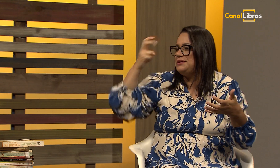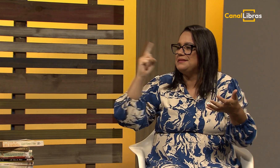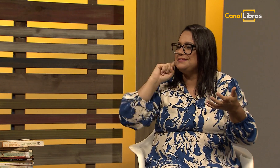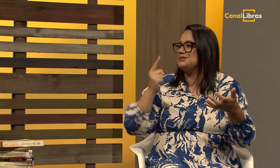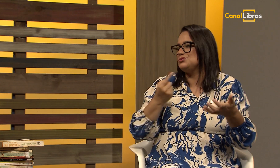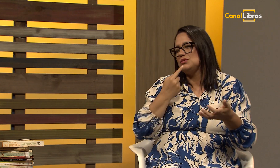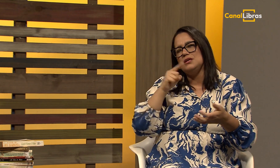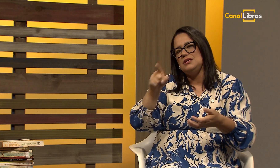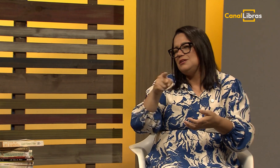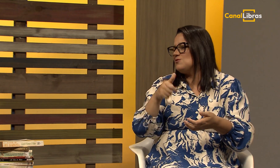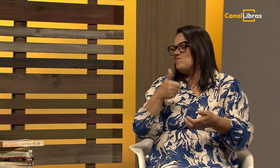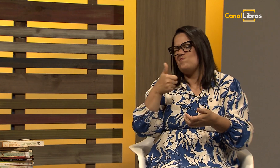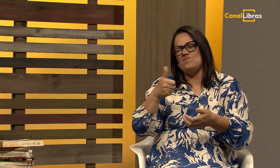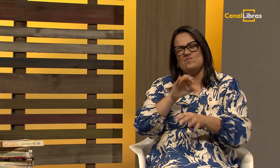E é muito gratificante.